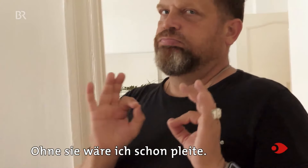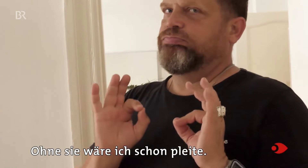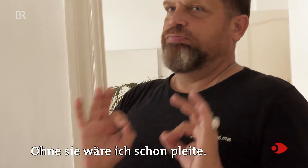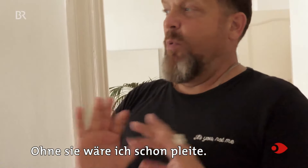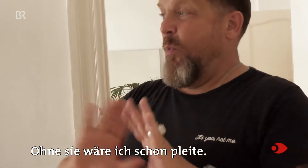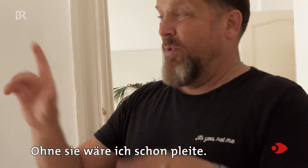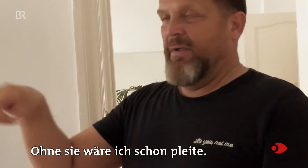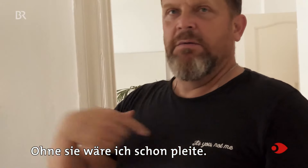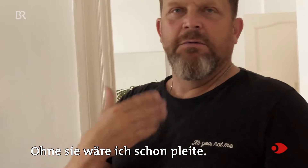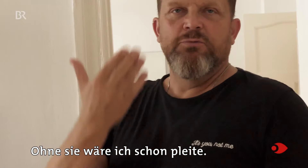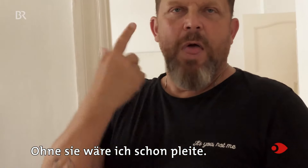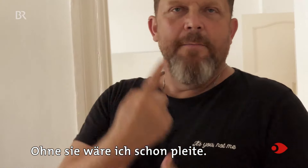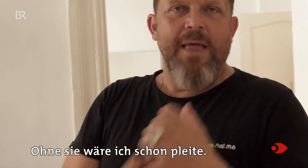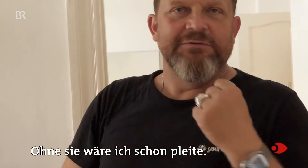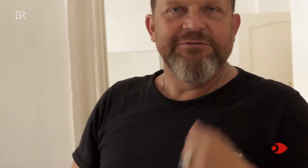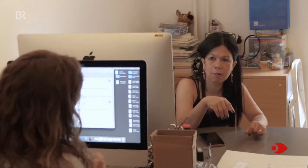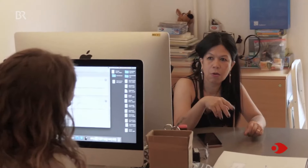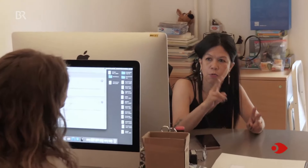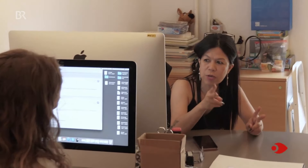Ohne sie wäre ich schon pleite.